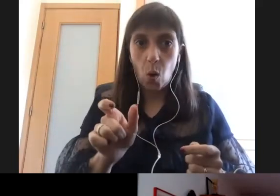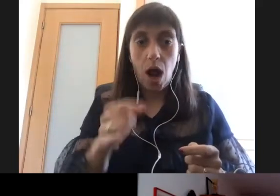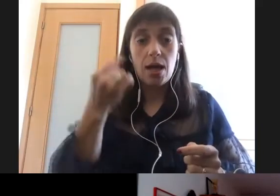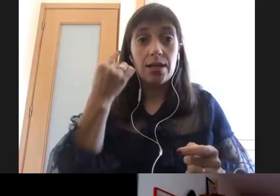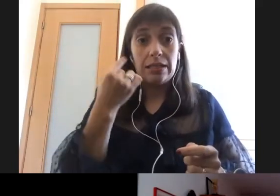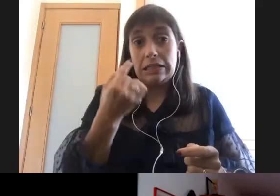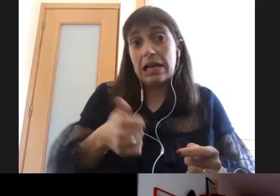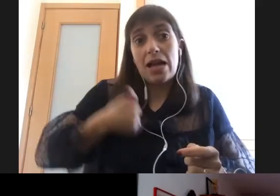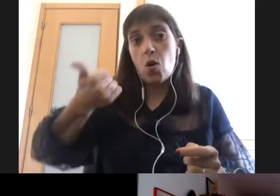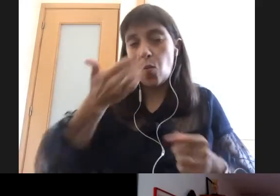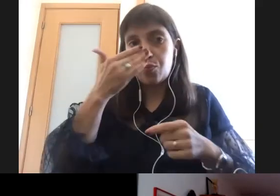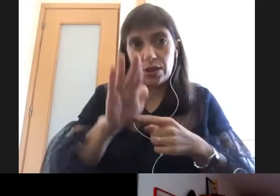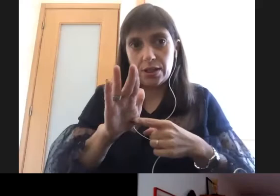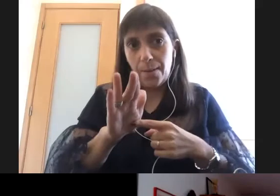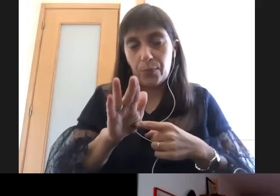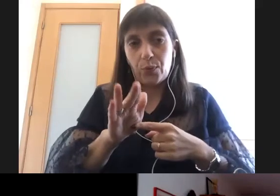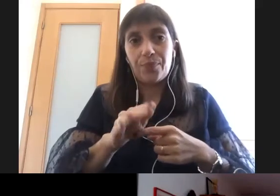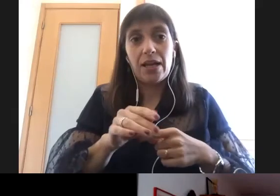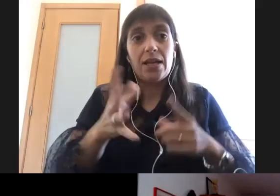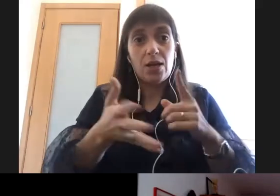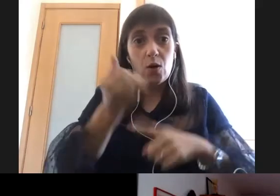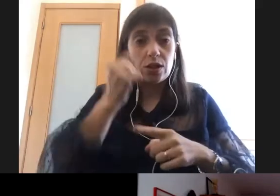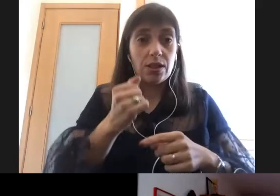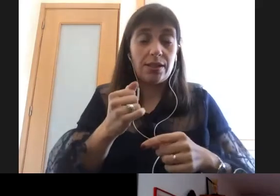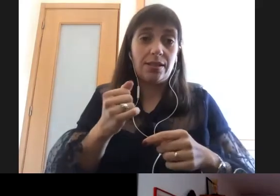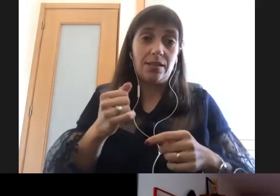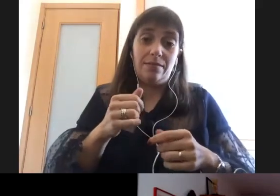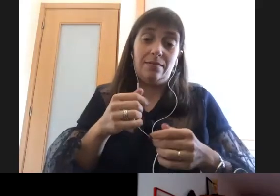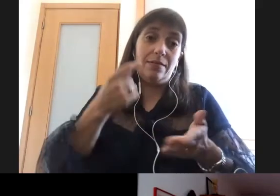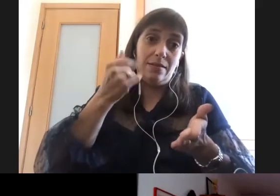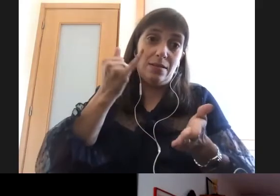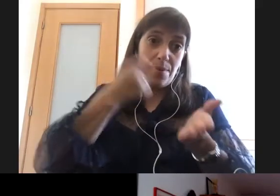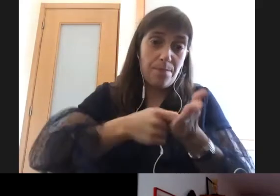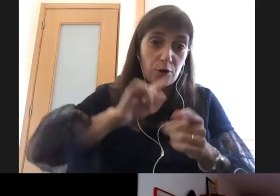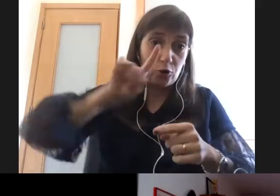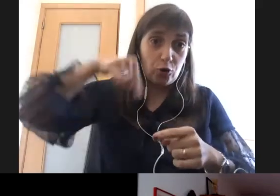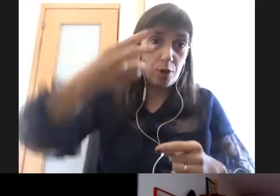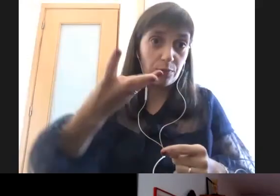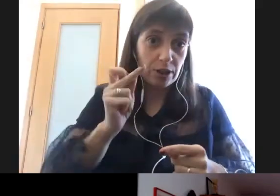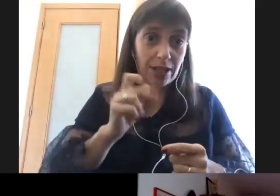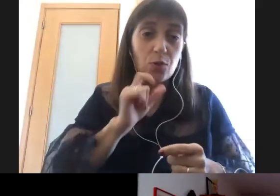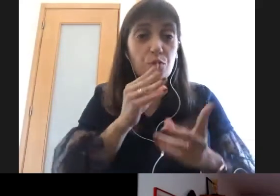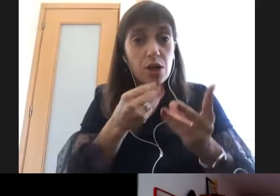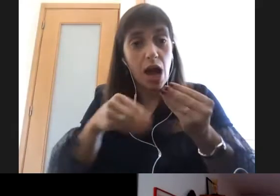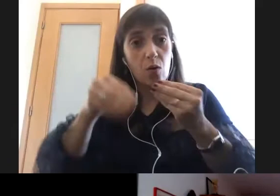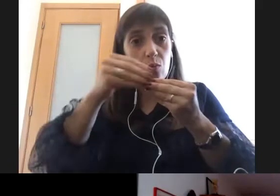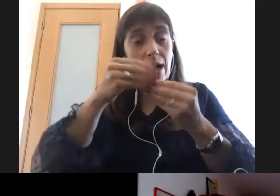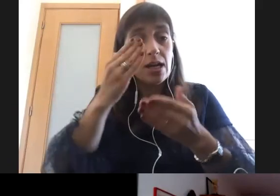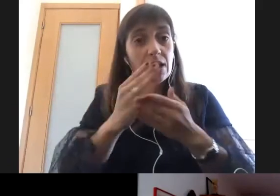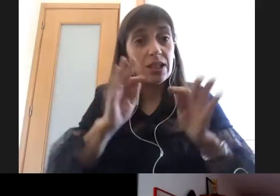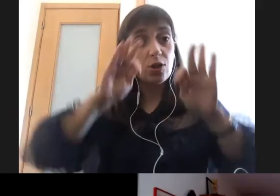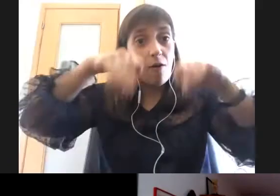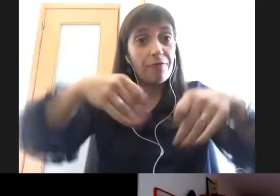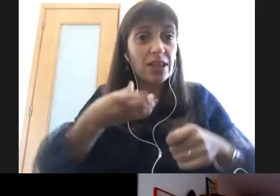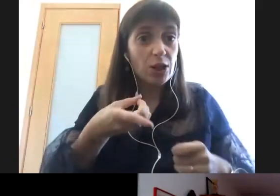ganho um leilão, ganhasse o leilão do triênio seguinte, podia acumular, e só no final de seis anos, ou só no final de nove anos,